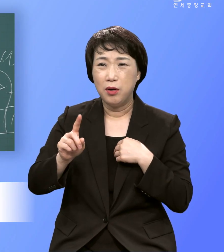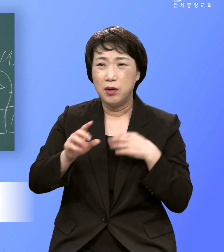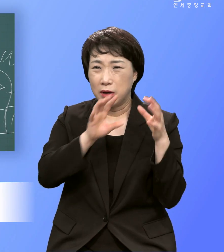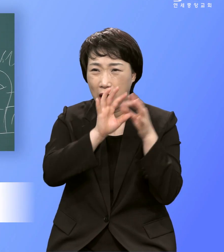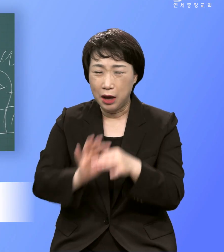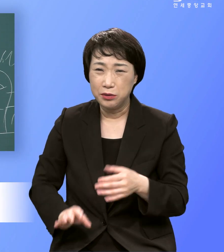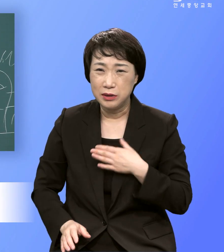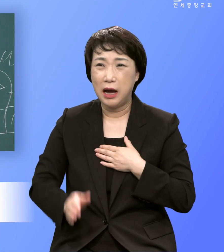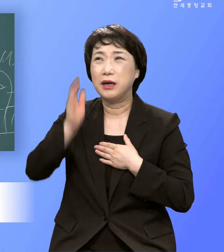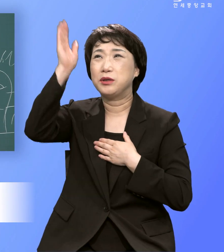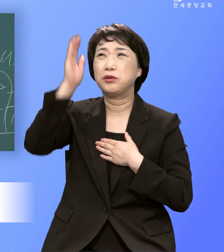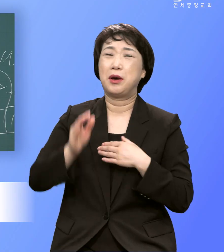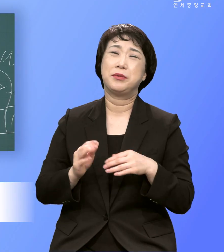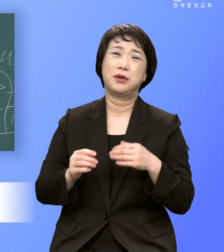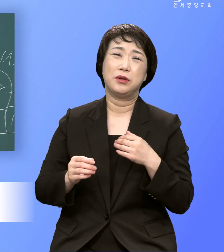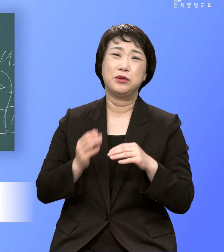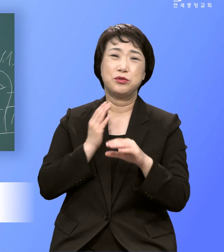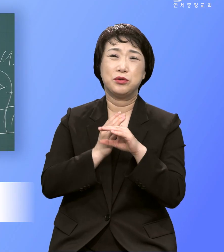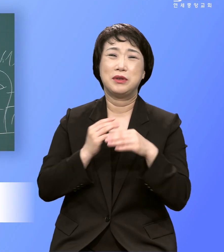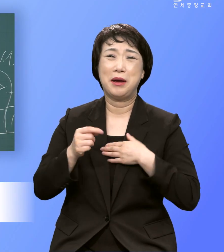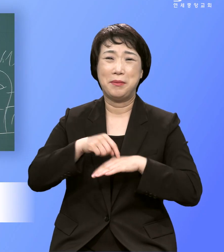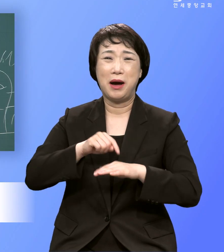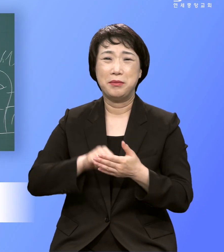계속 내 마음이